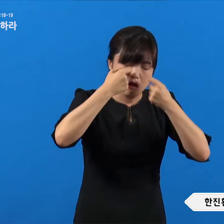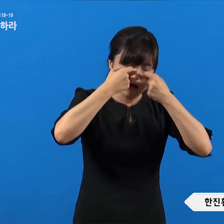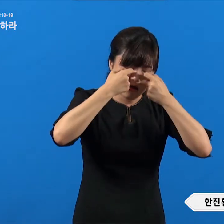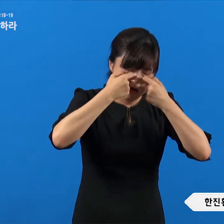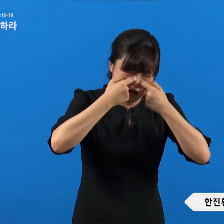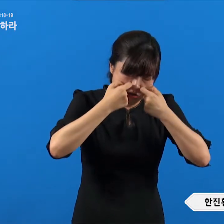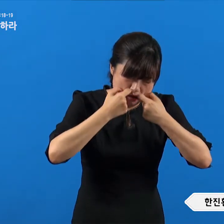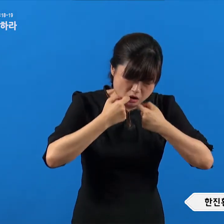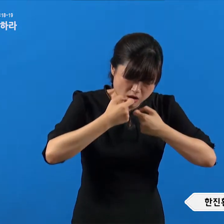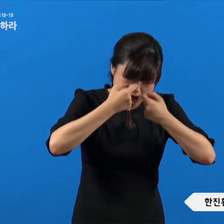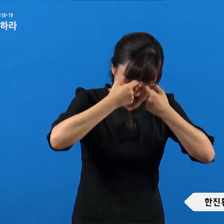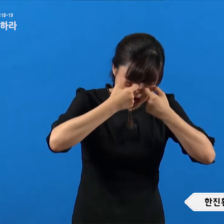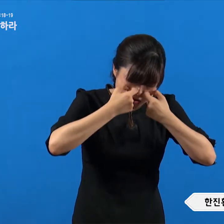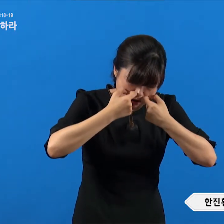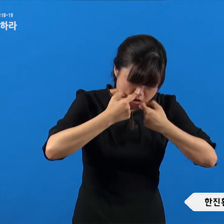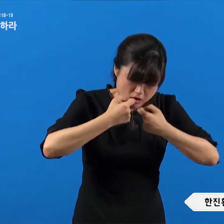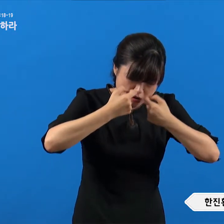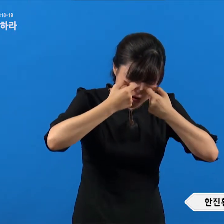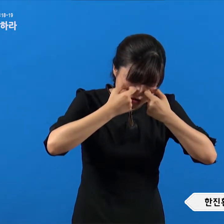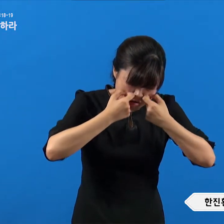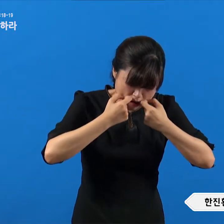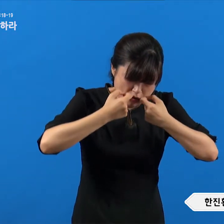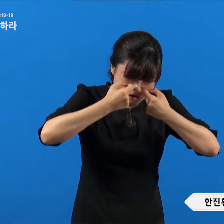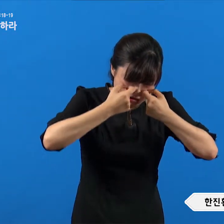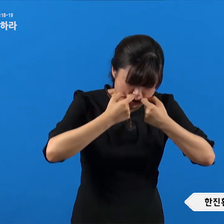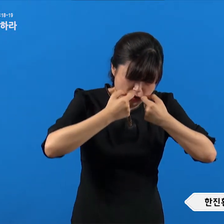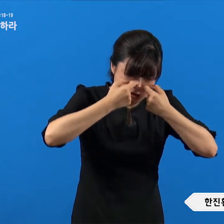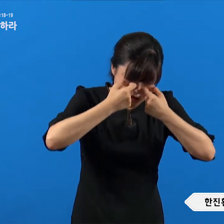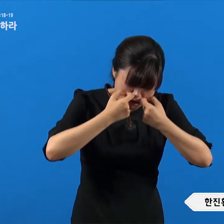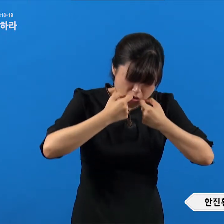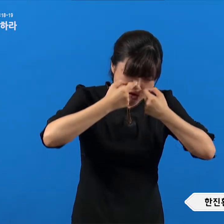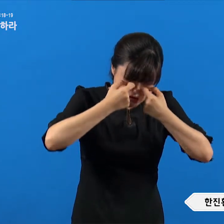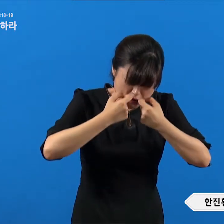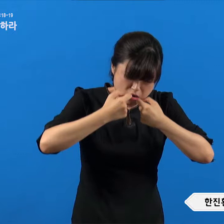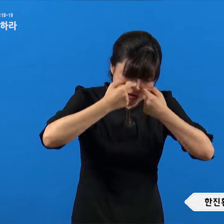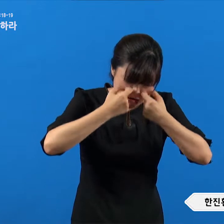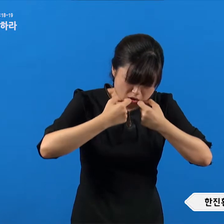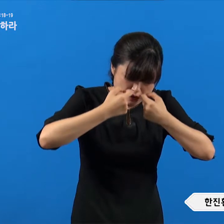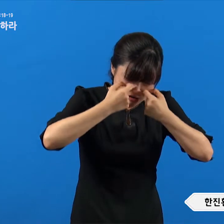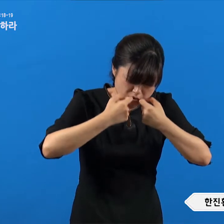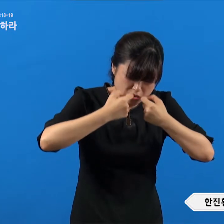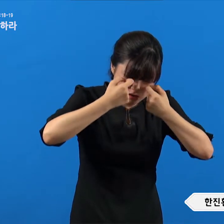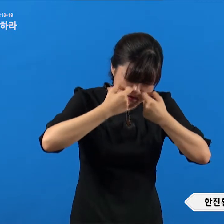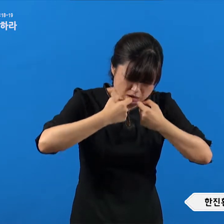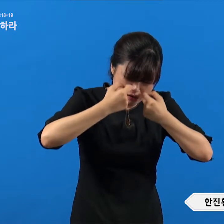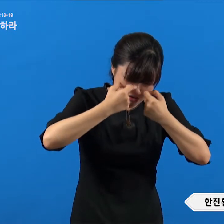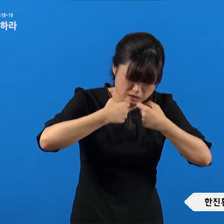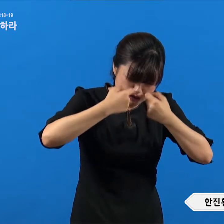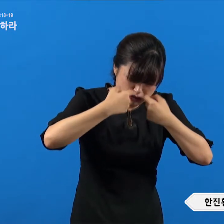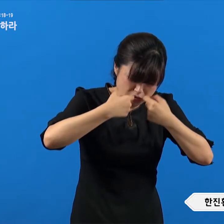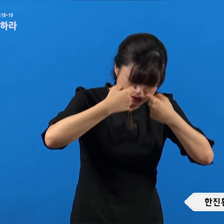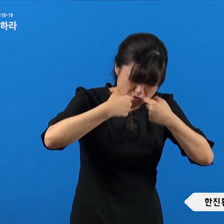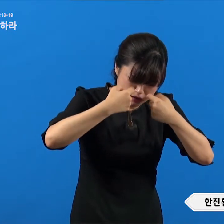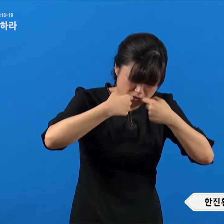하기를 시작합니다. 어깨를 들썩이면서 끝없이 흐느껴 울었습니다.